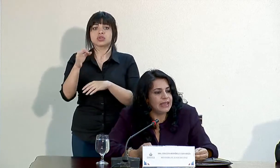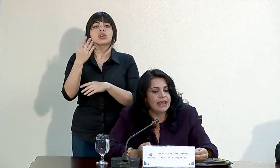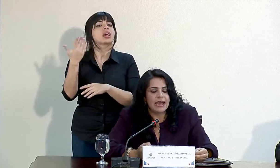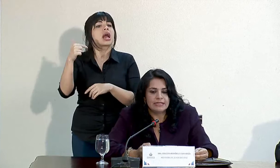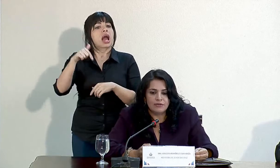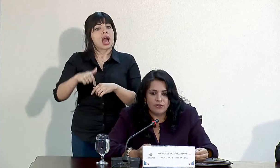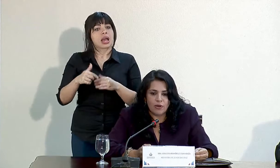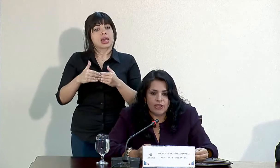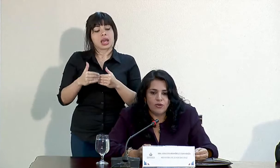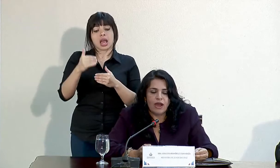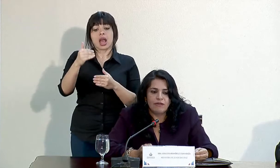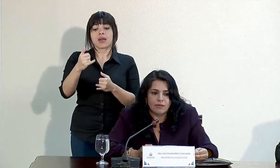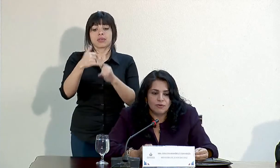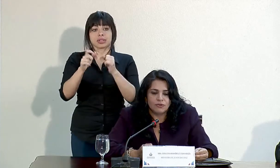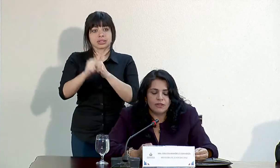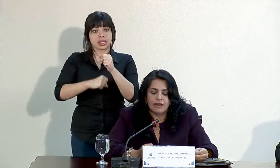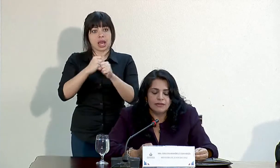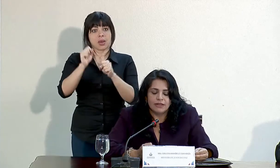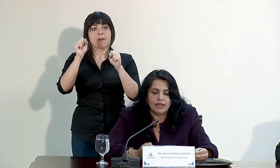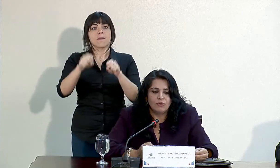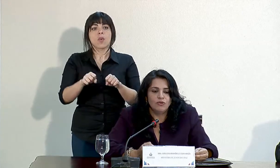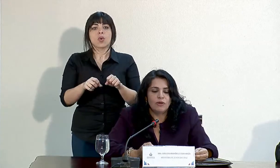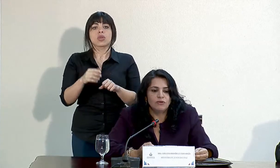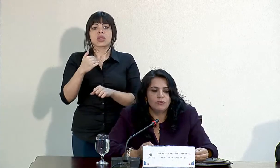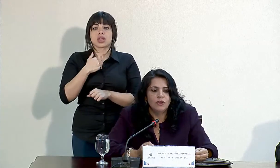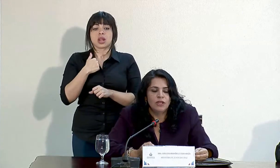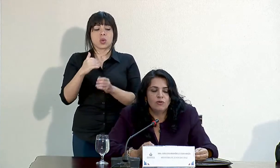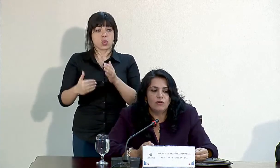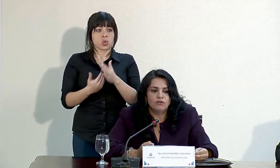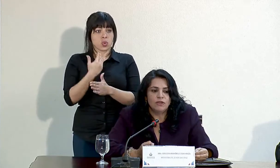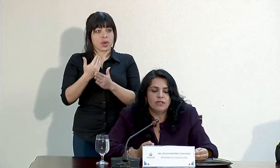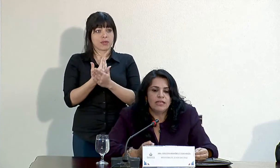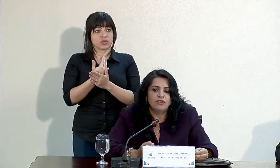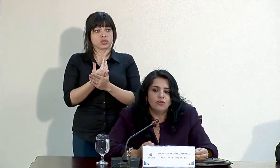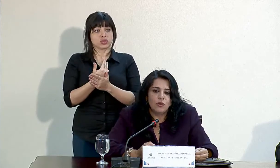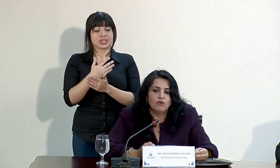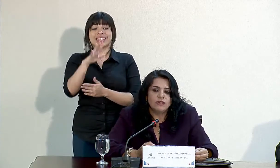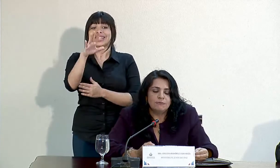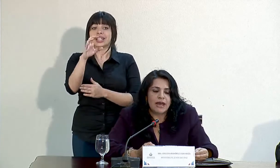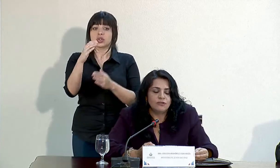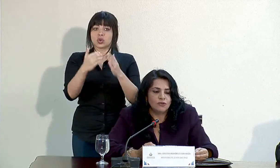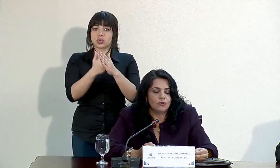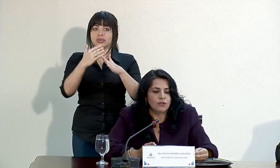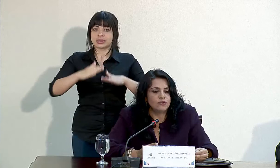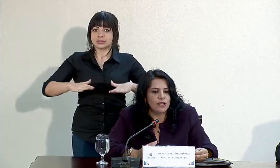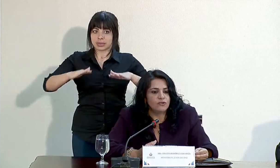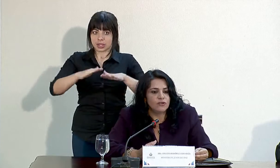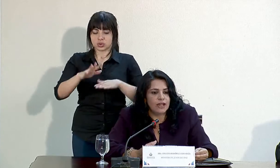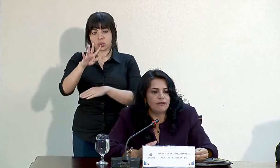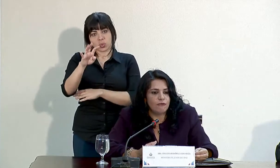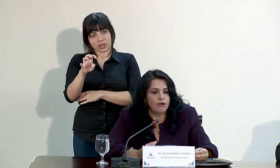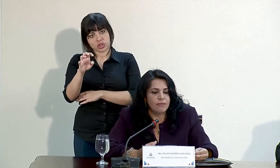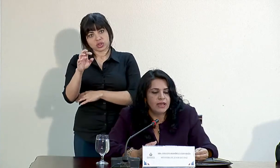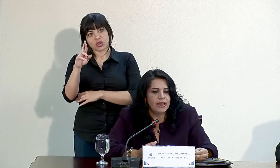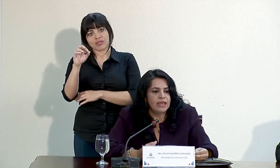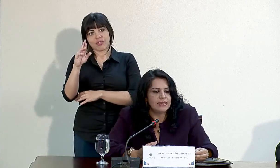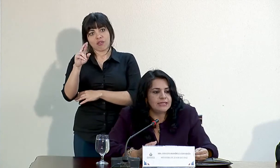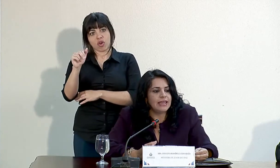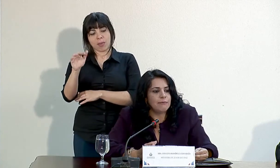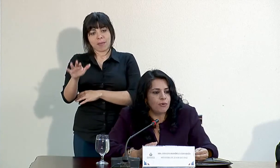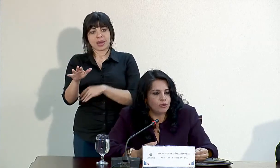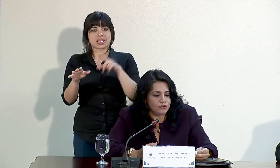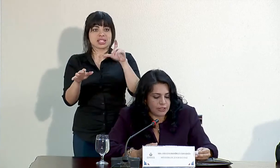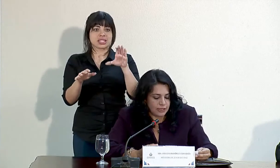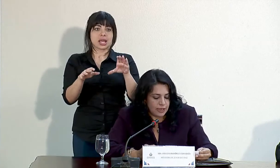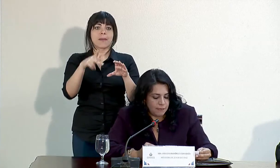de aquí a cerrando año tendremos nuevos 500 nuevos espacios, 400 en la reforma y